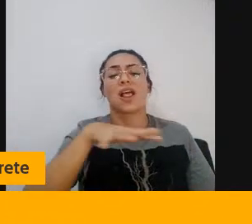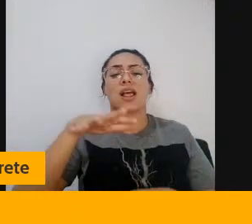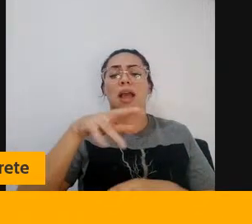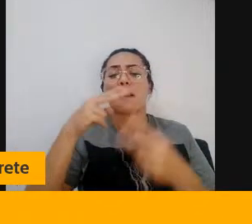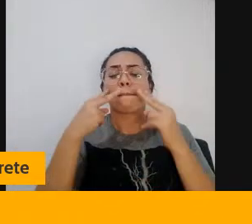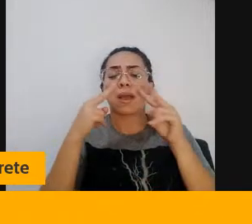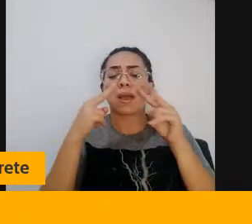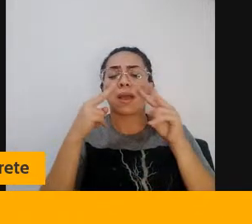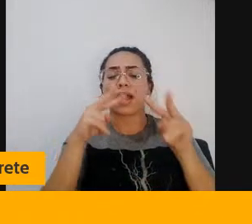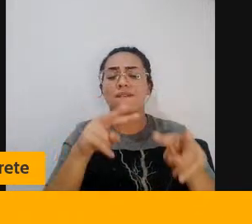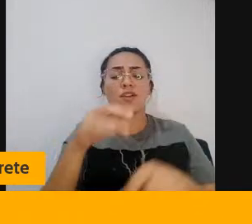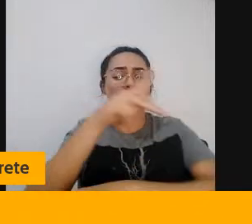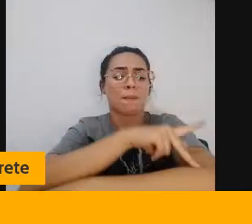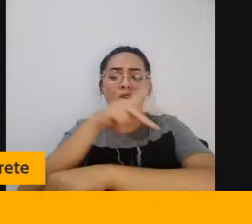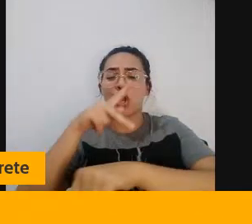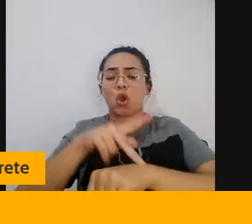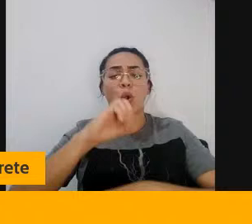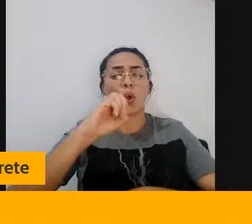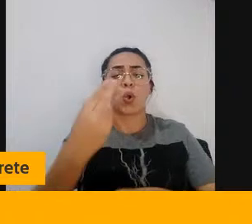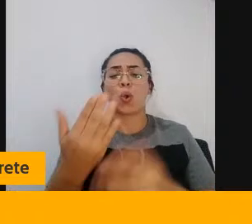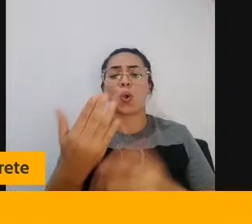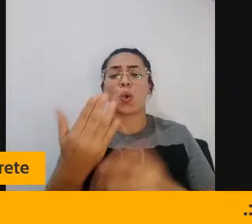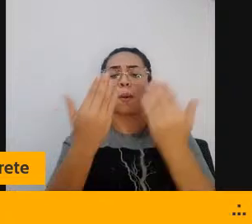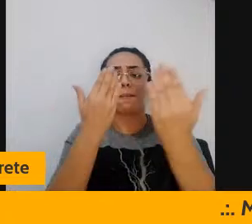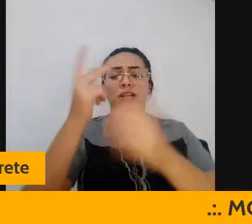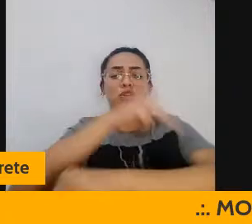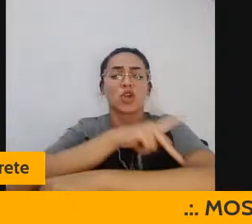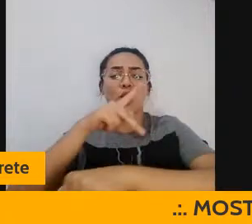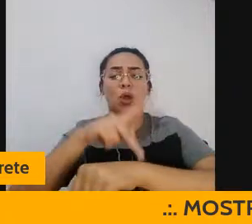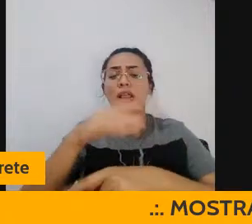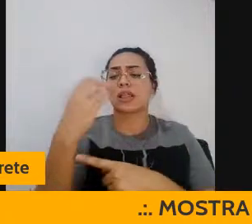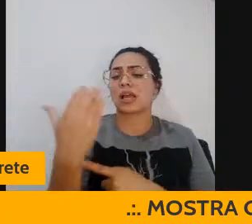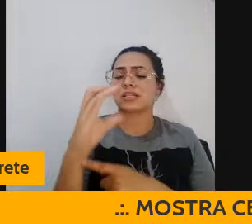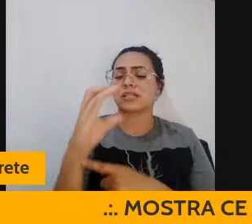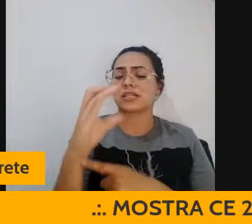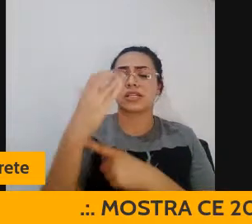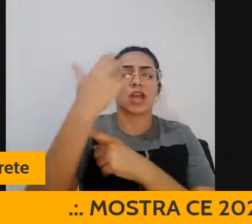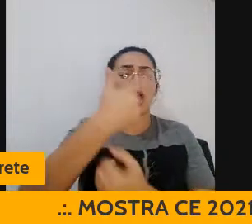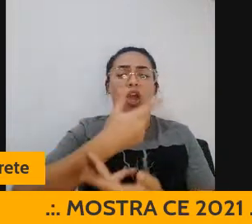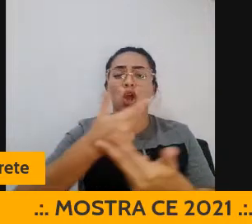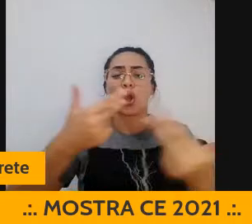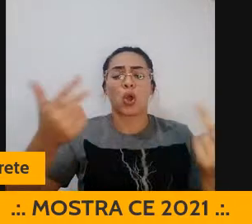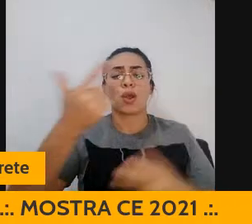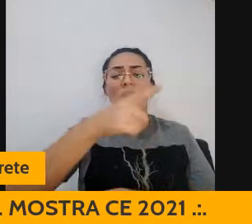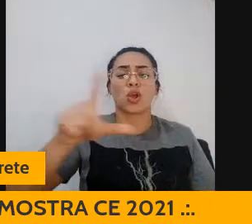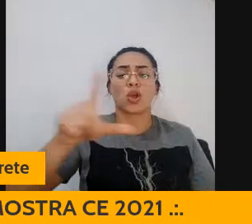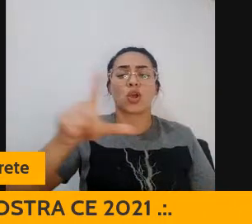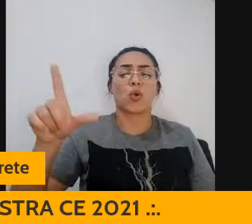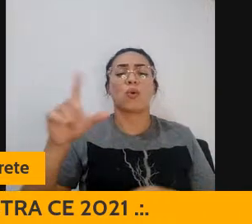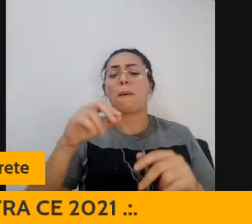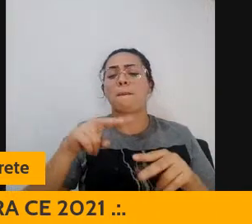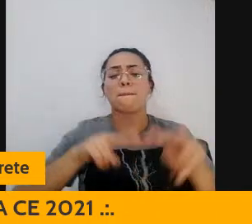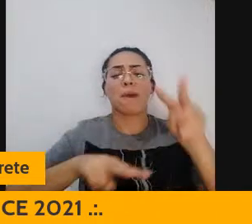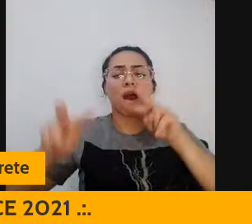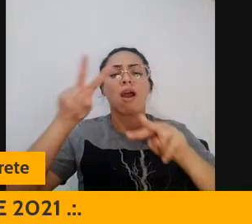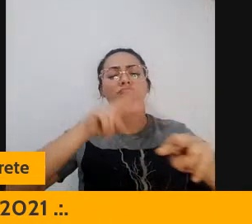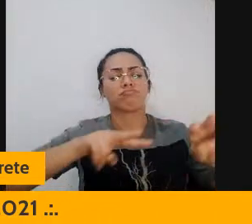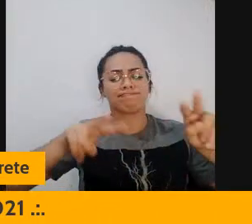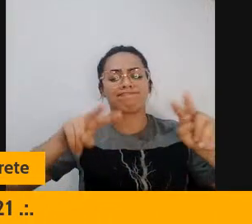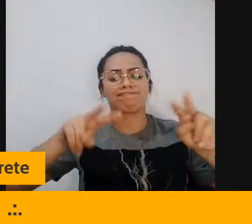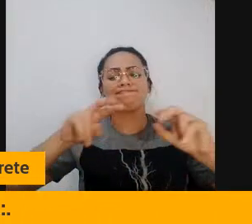da psicopedagogia, das ciências, das religiões, mas numa vasta lente. Então, eu acho que